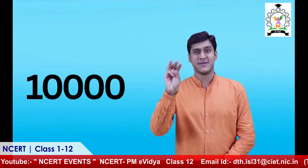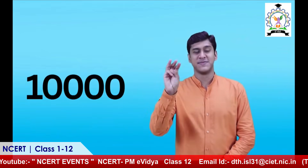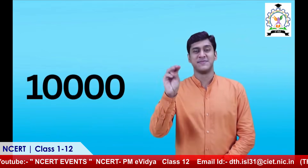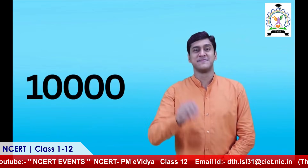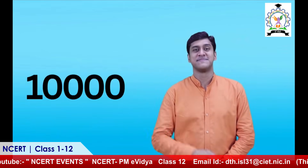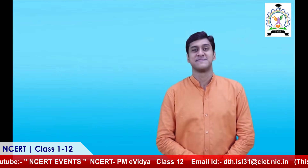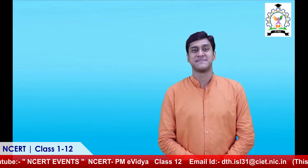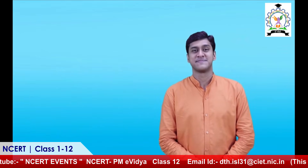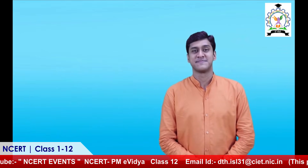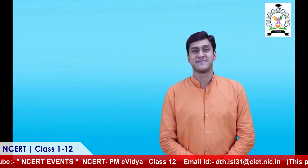10,000